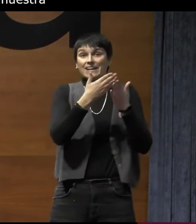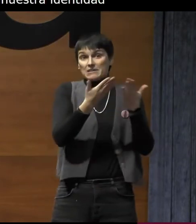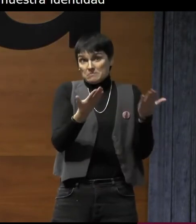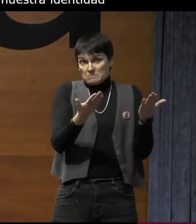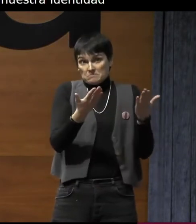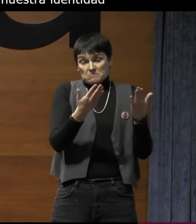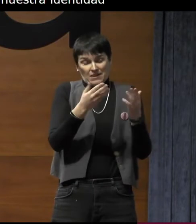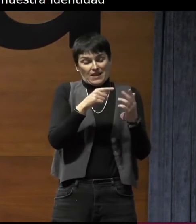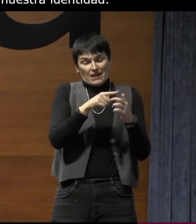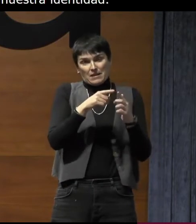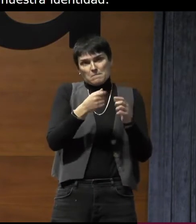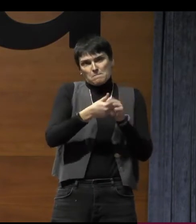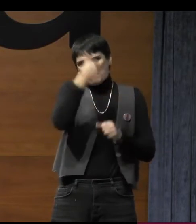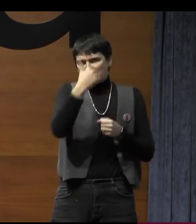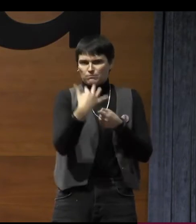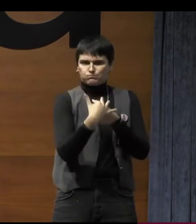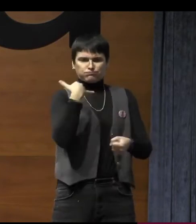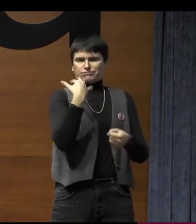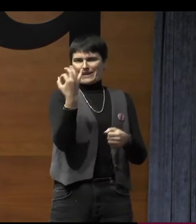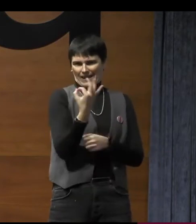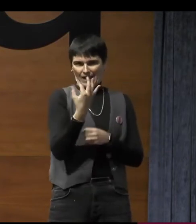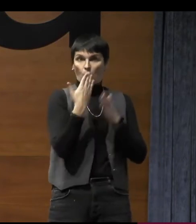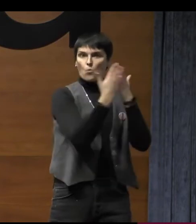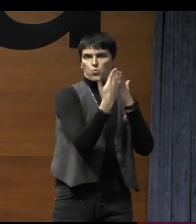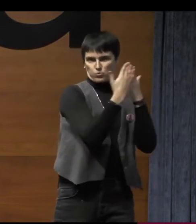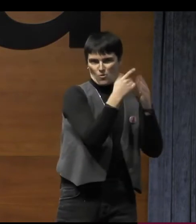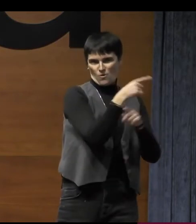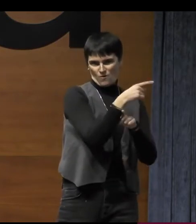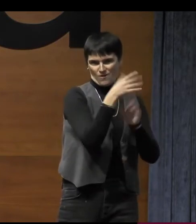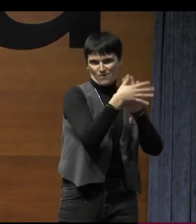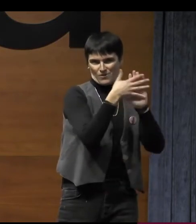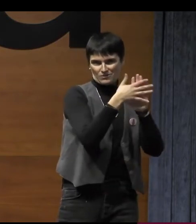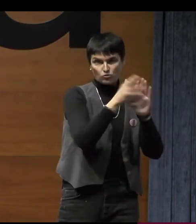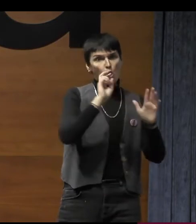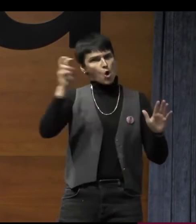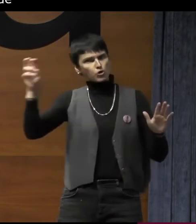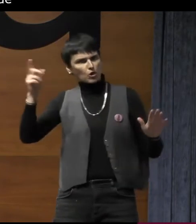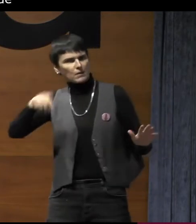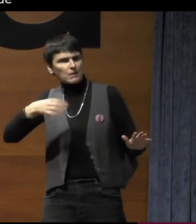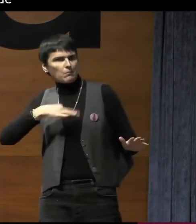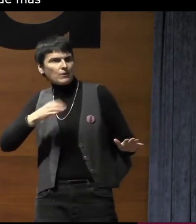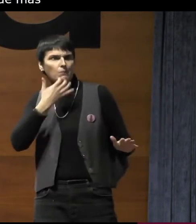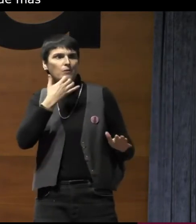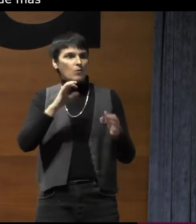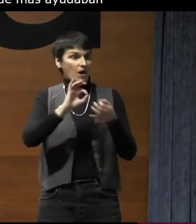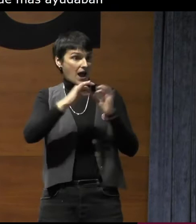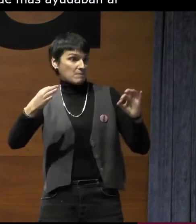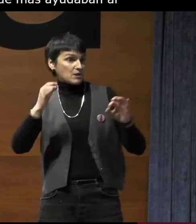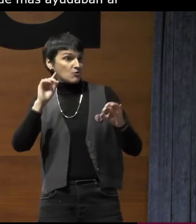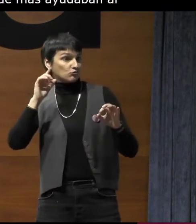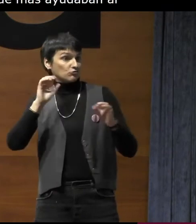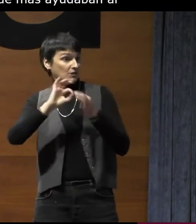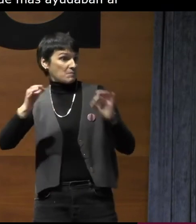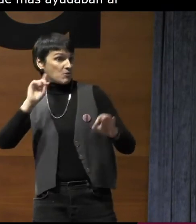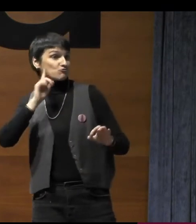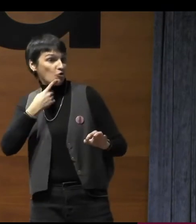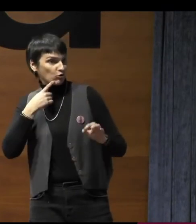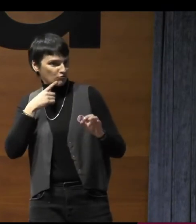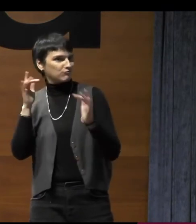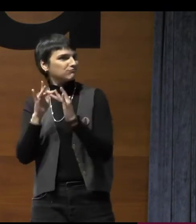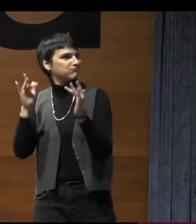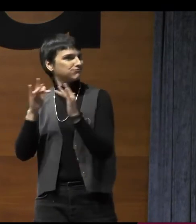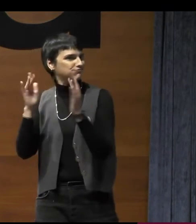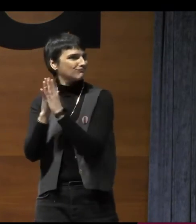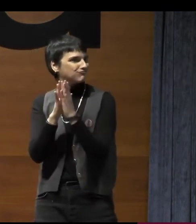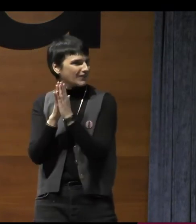3 de ellos son los que consideraba que más ayudaban al empoderamiento. Había otros que, lógicamente, también,